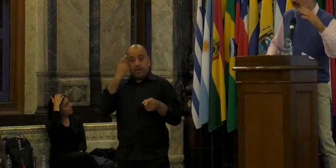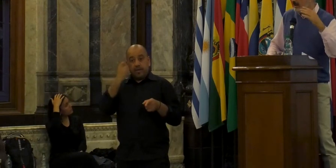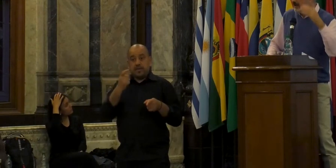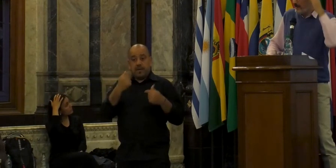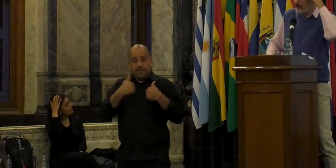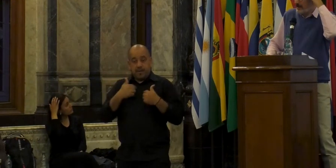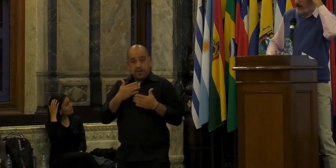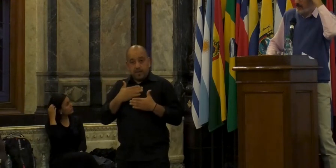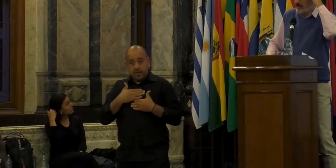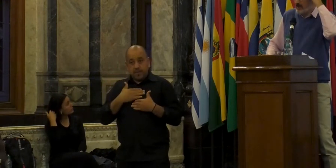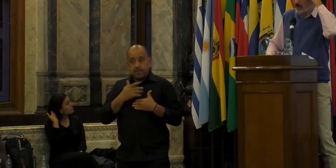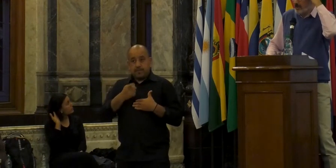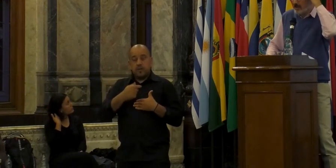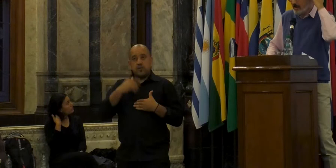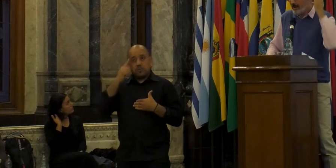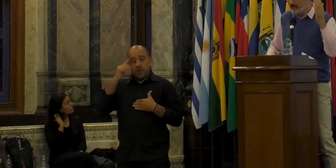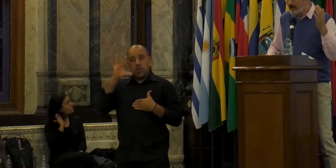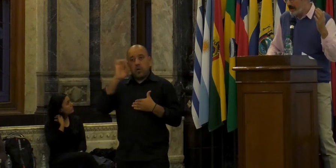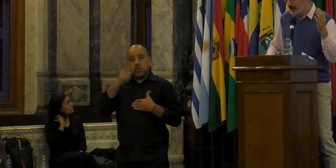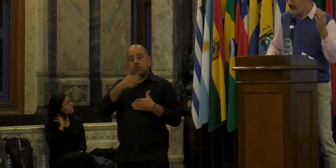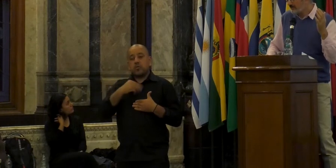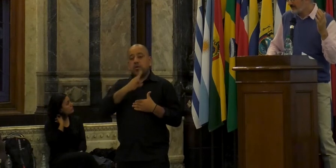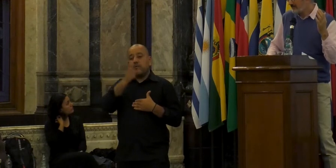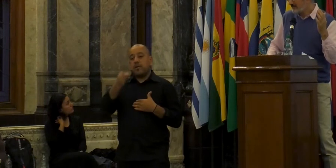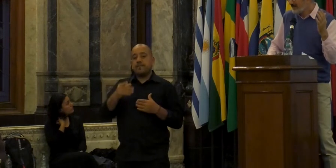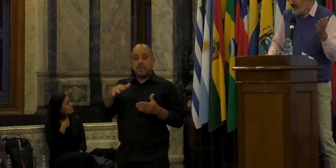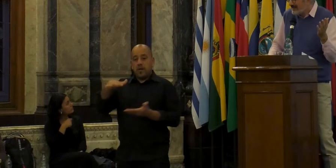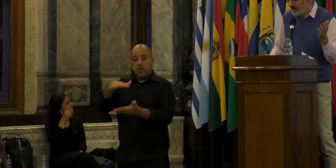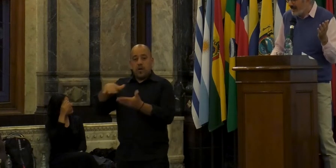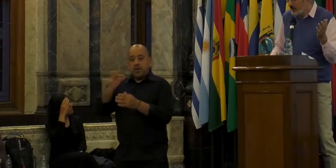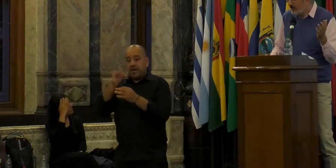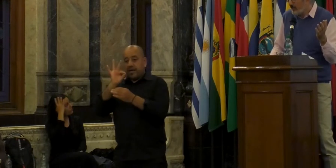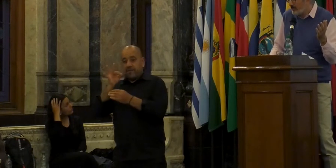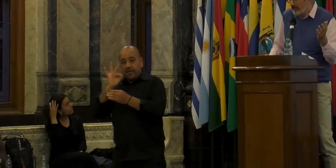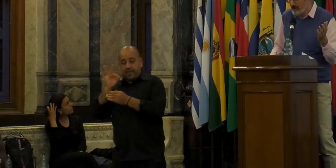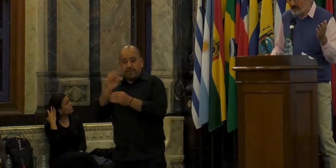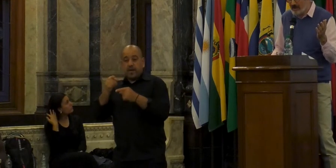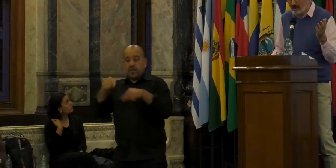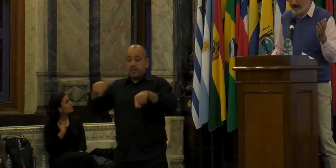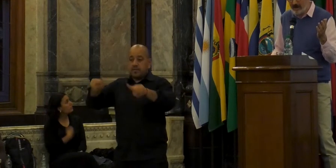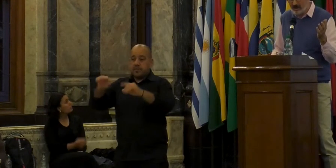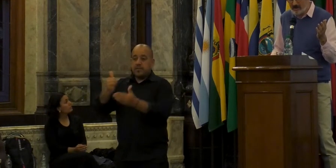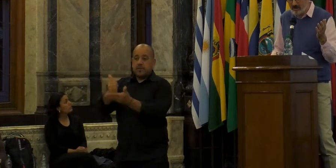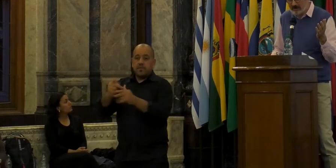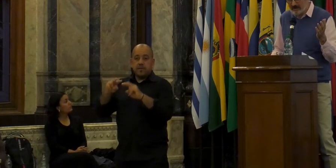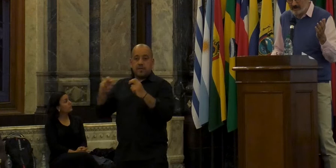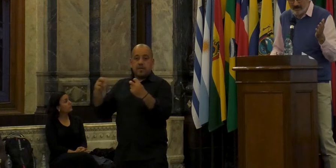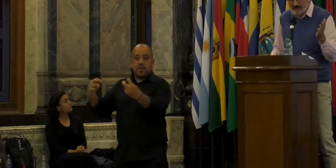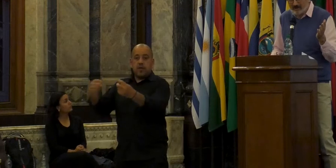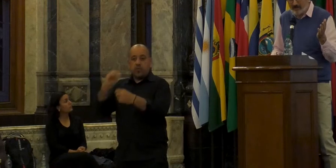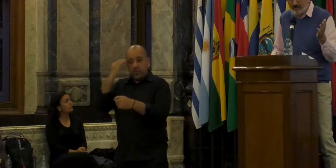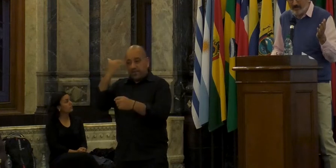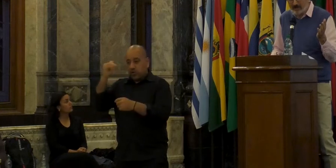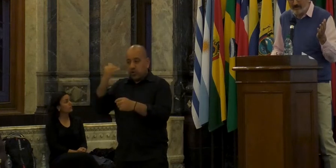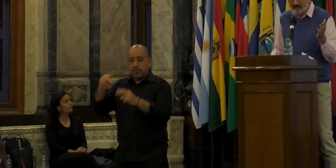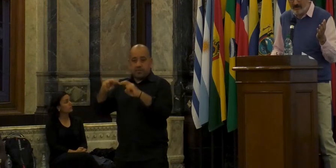parte, yo recuerdo, yo iba a la cafetería y estaban allí los profesores hablando de las cosas importantes, los